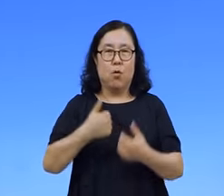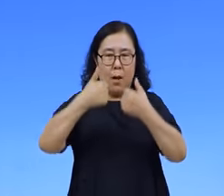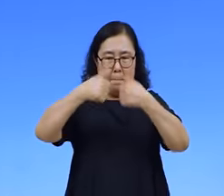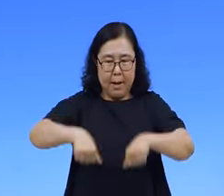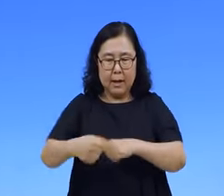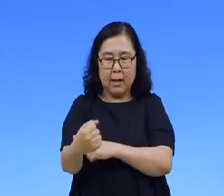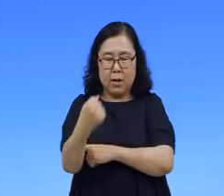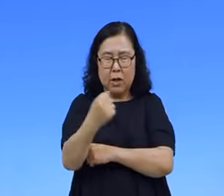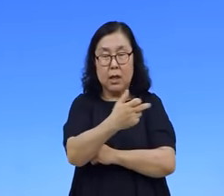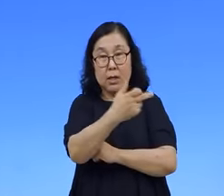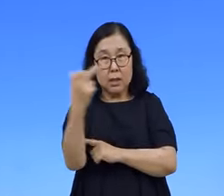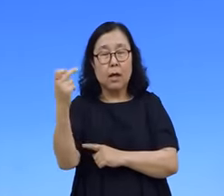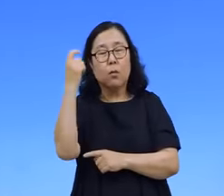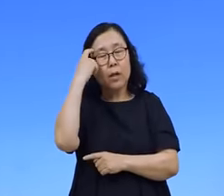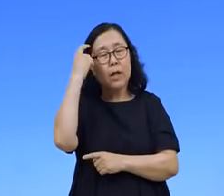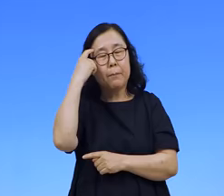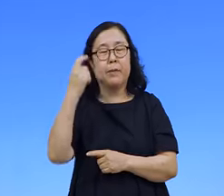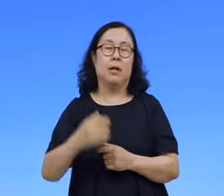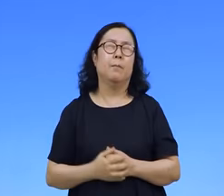파워가 이런 거라는 겁니다.